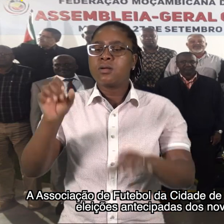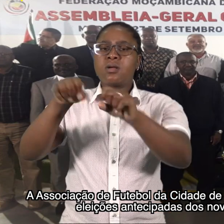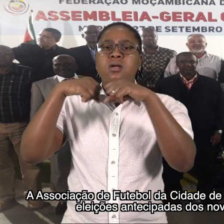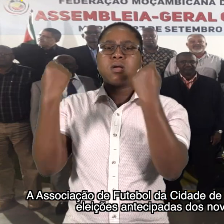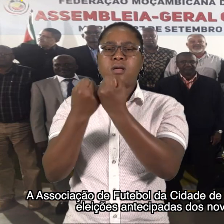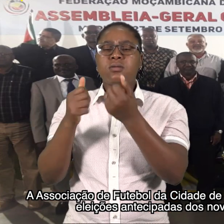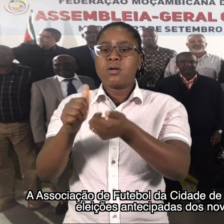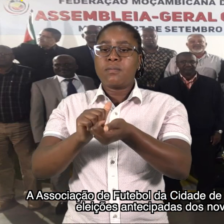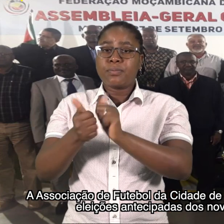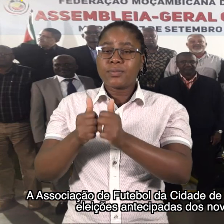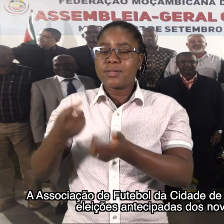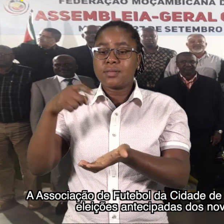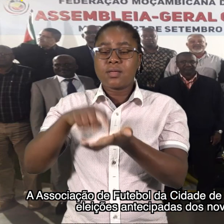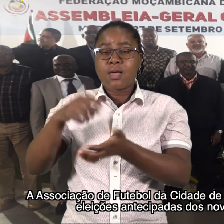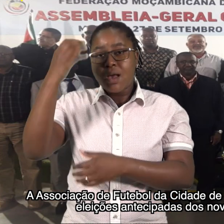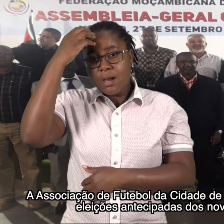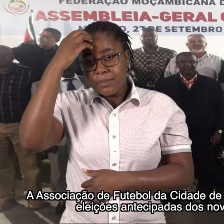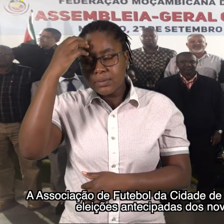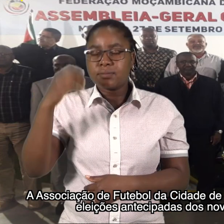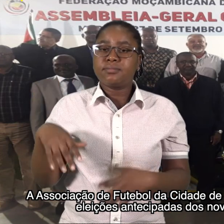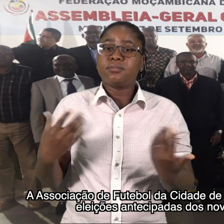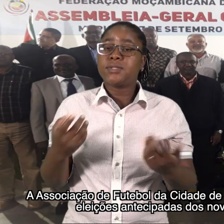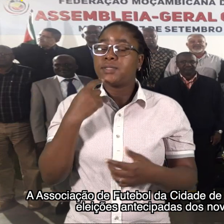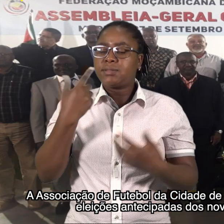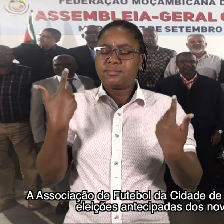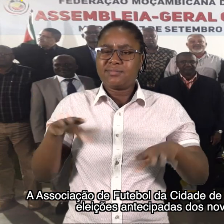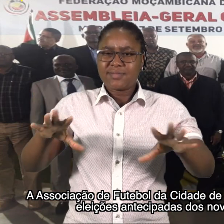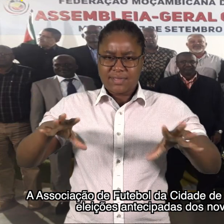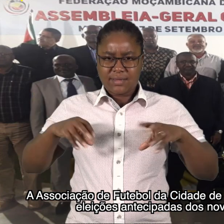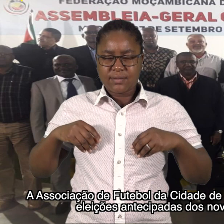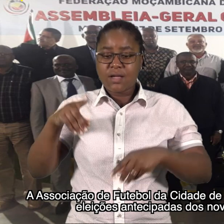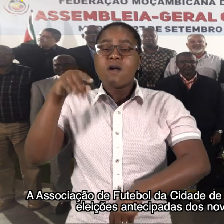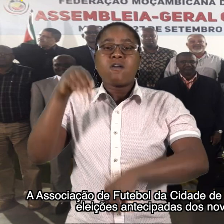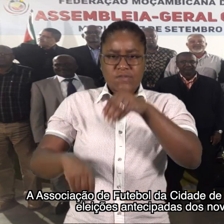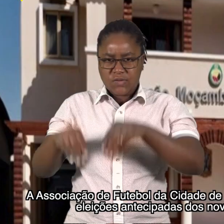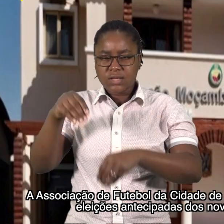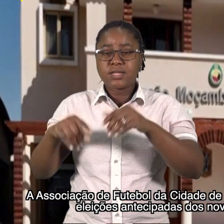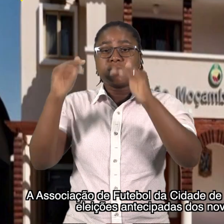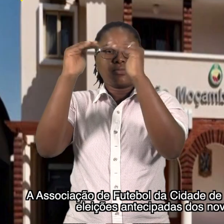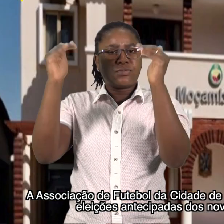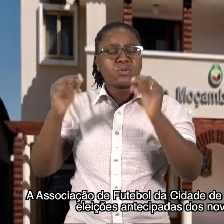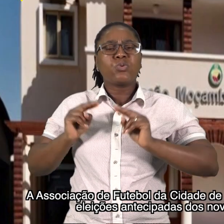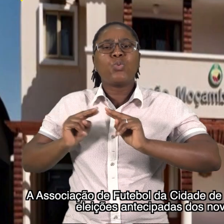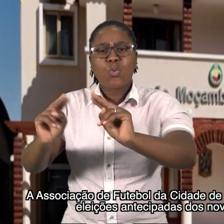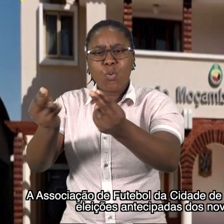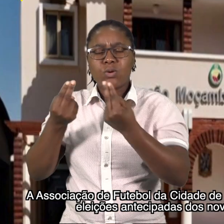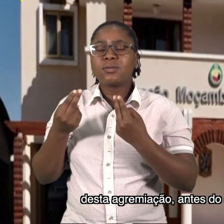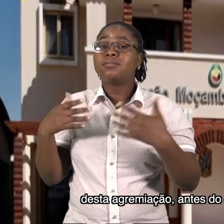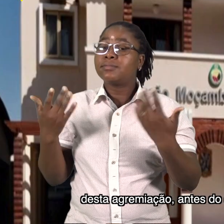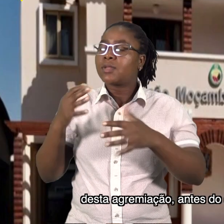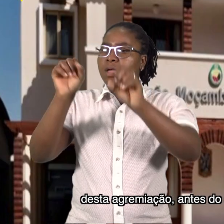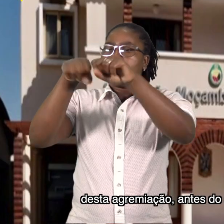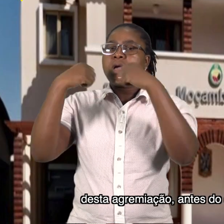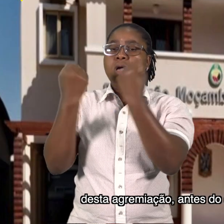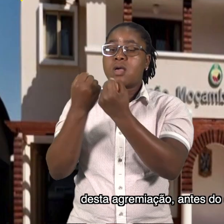A Associação de Futebol da Cidade de Maputo é instada a realizar eleições antecipadas dos novos corpos sociais